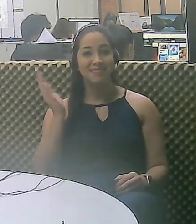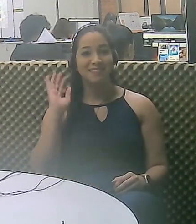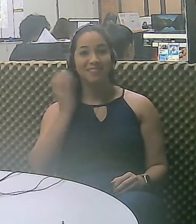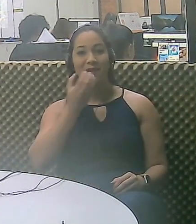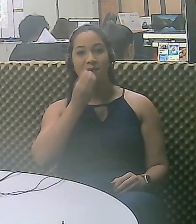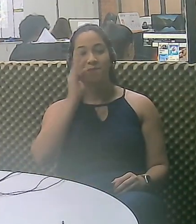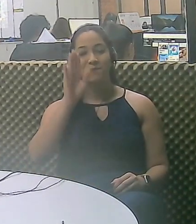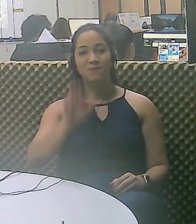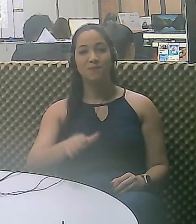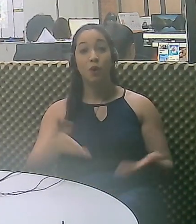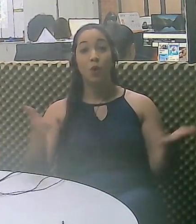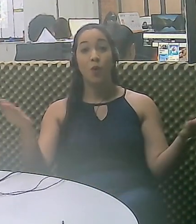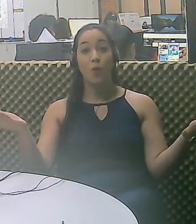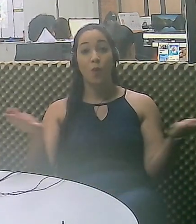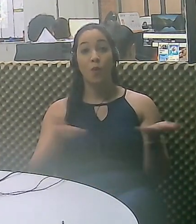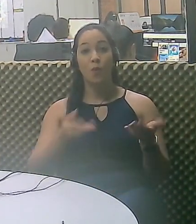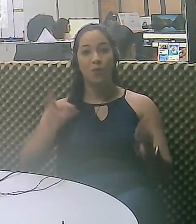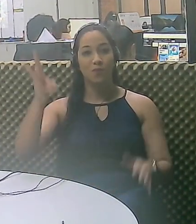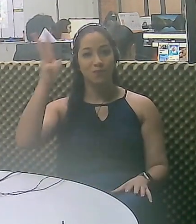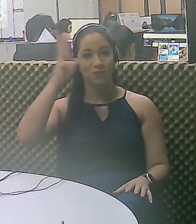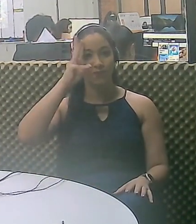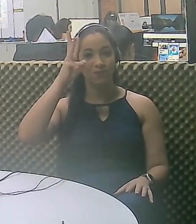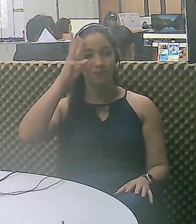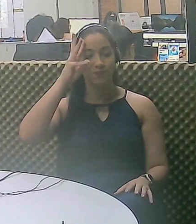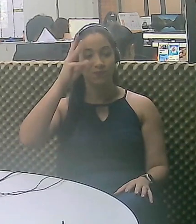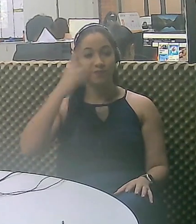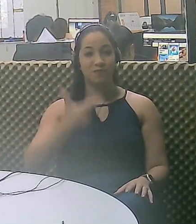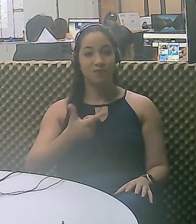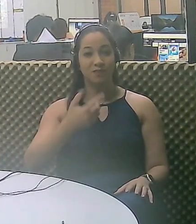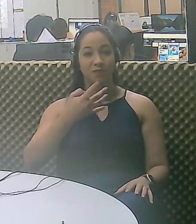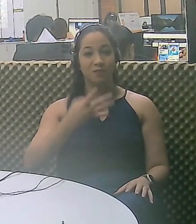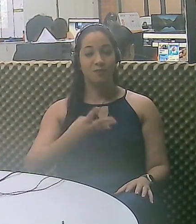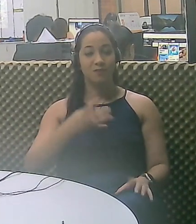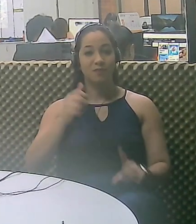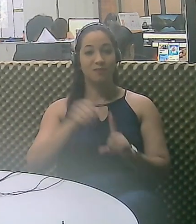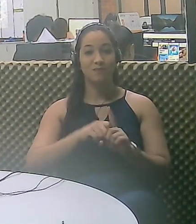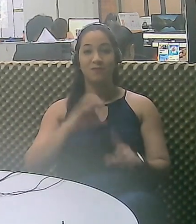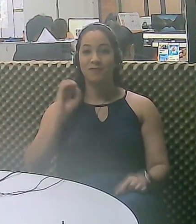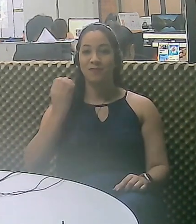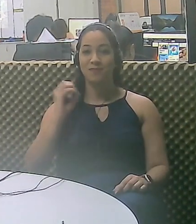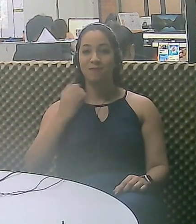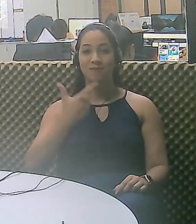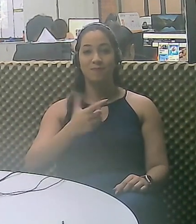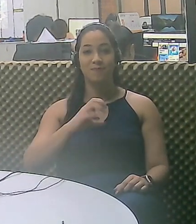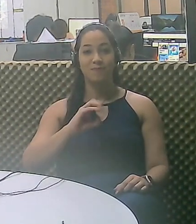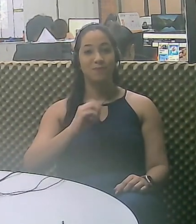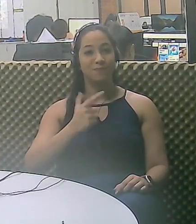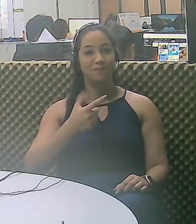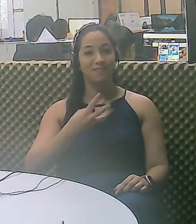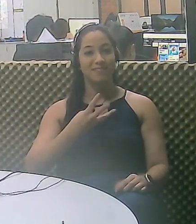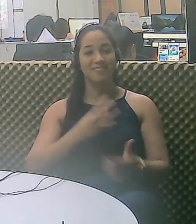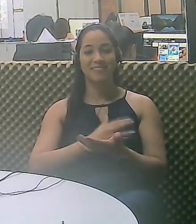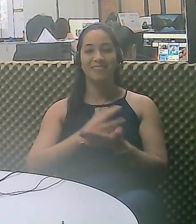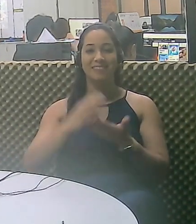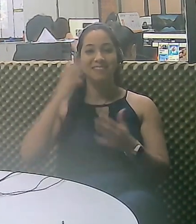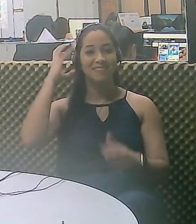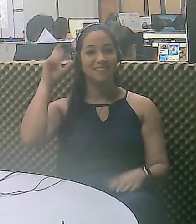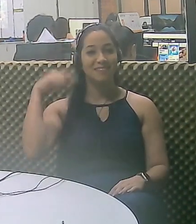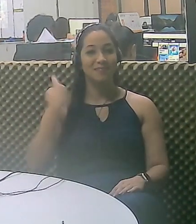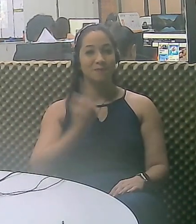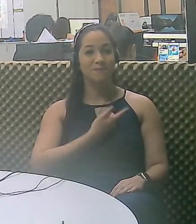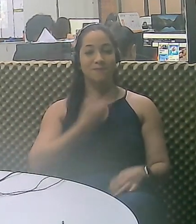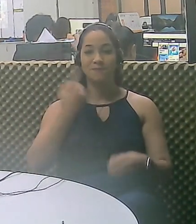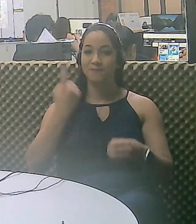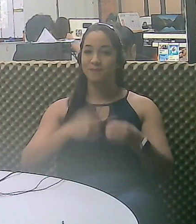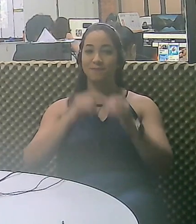Olá, boa tarde. Hoje é terça-feira, dia 24 de outubro de 2023. Está no ar a Rádio